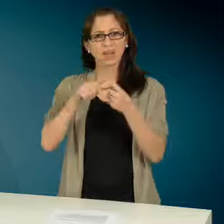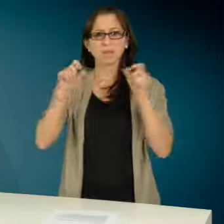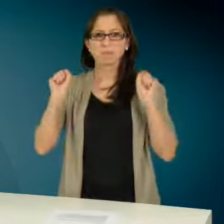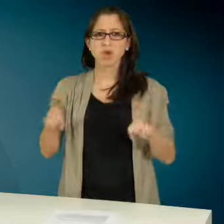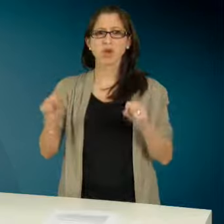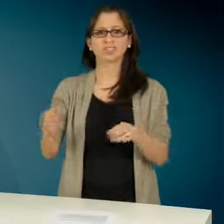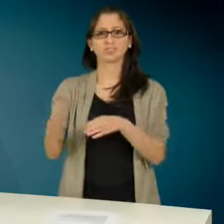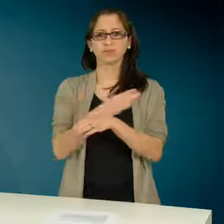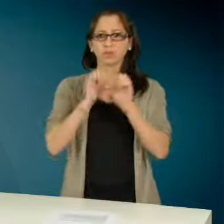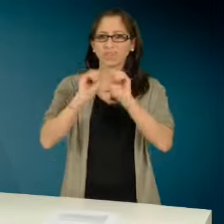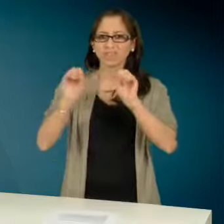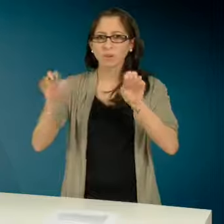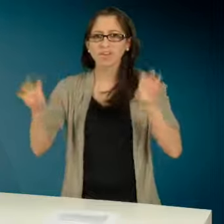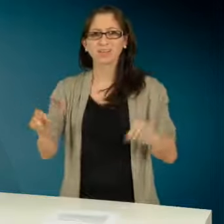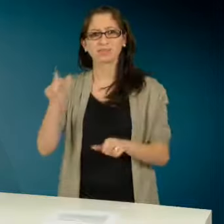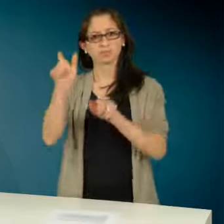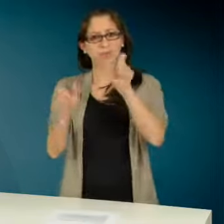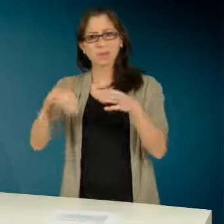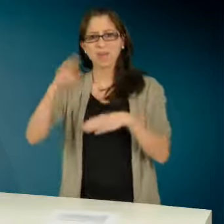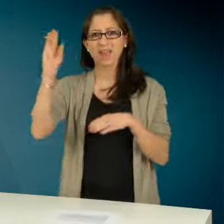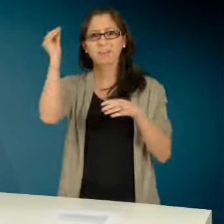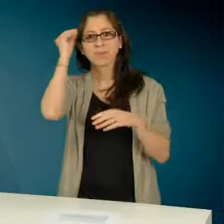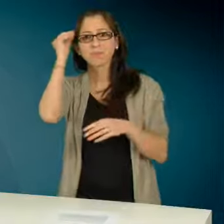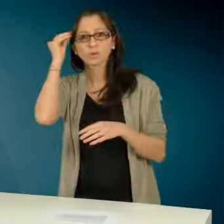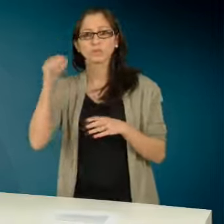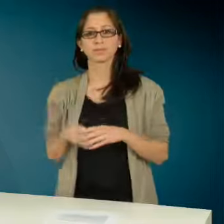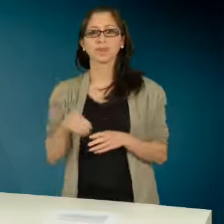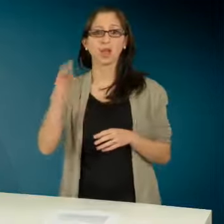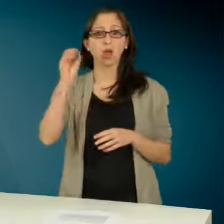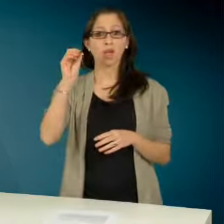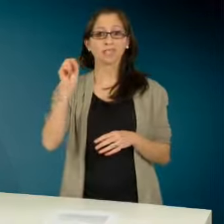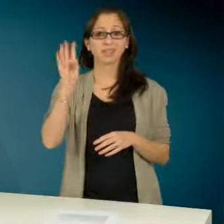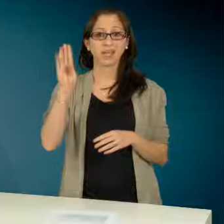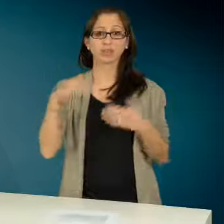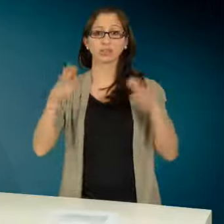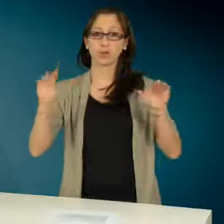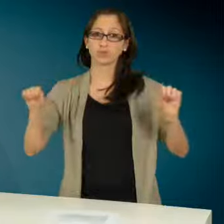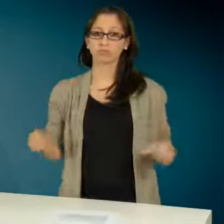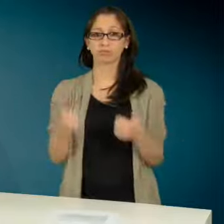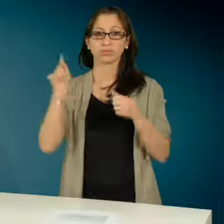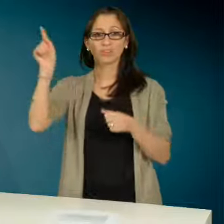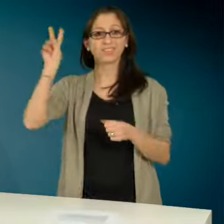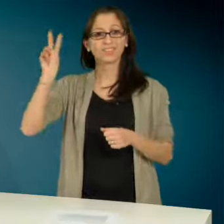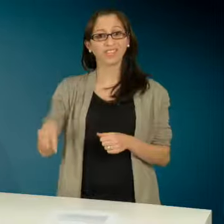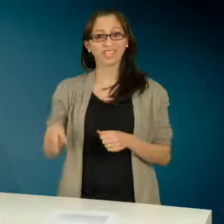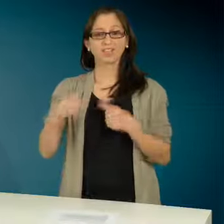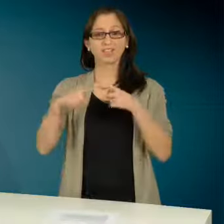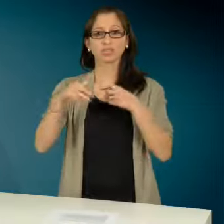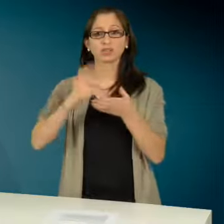österreichischen Schutzverbandes, ist es, möglichst frühzeitig zu informieren und dies den Menschen bewusst zu machen. Der ÖSB hat in